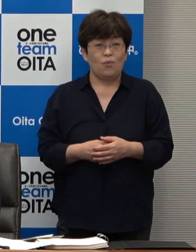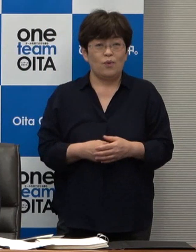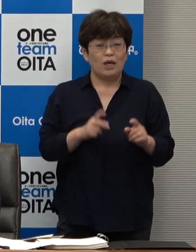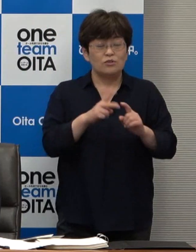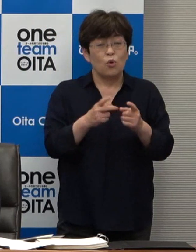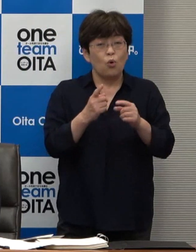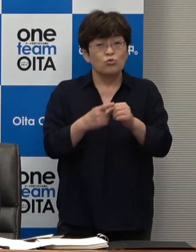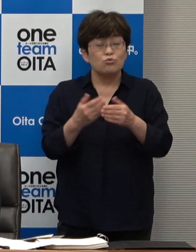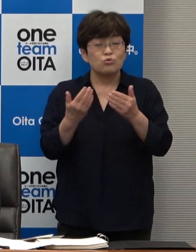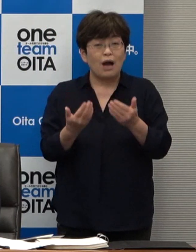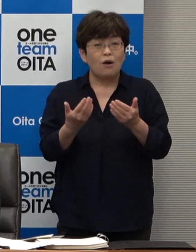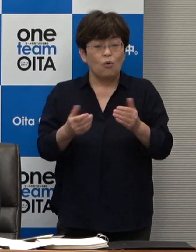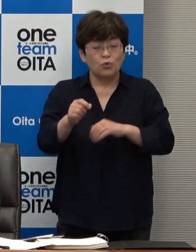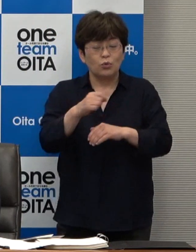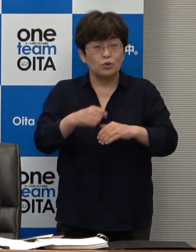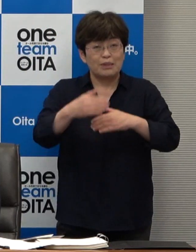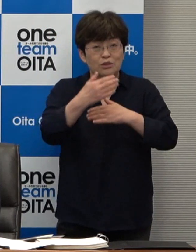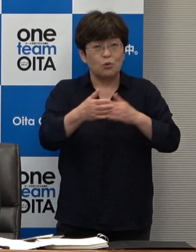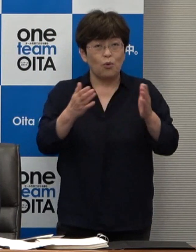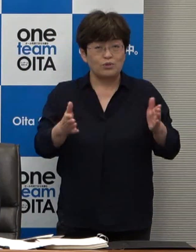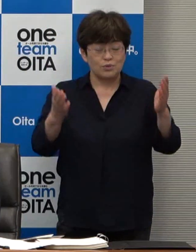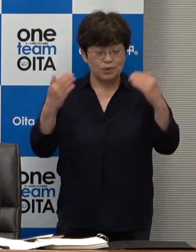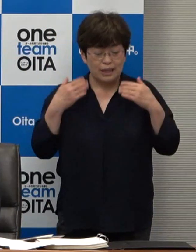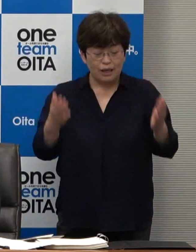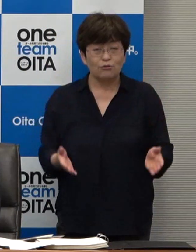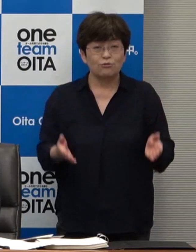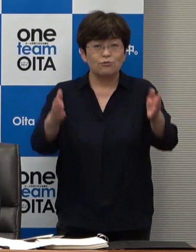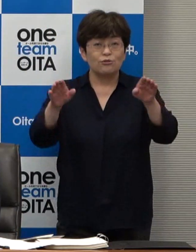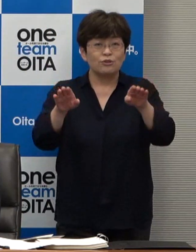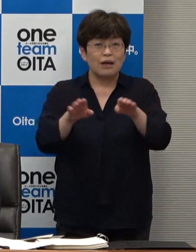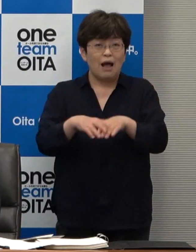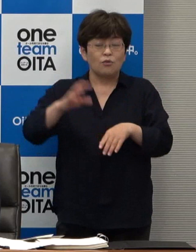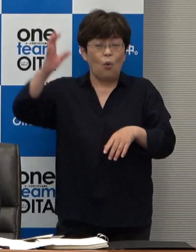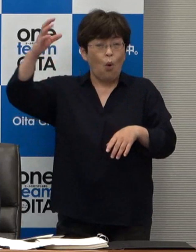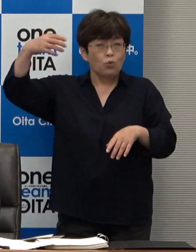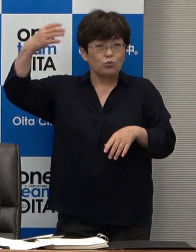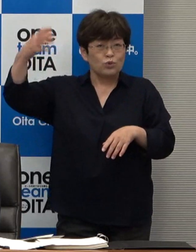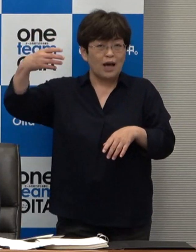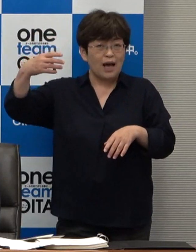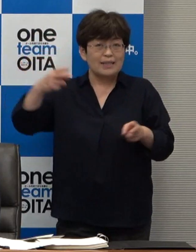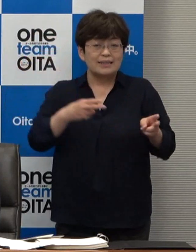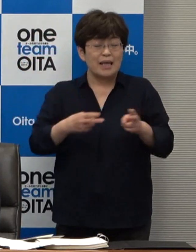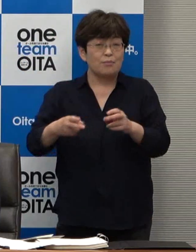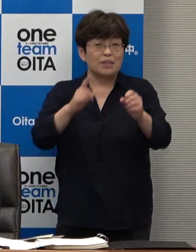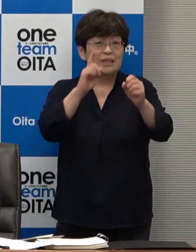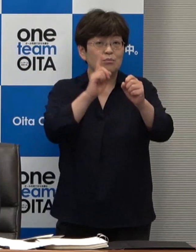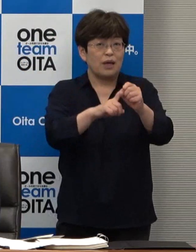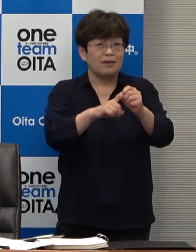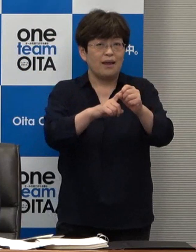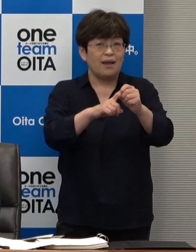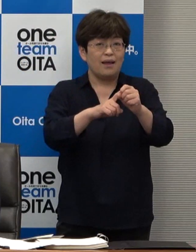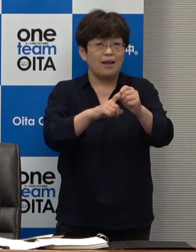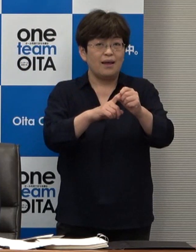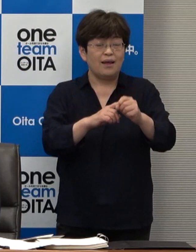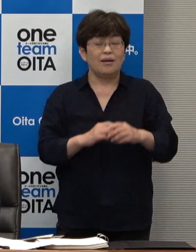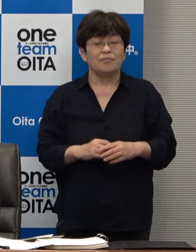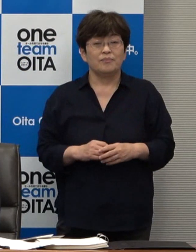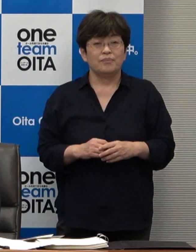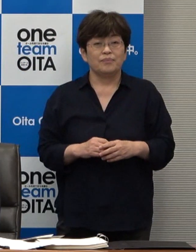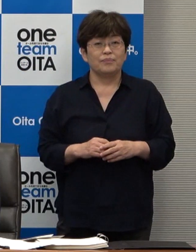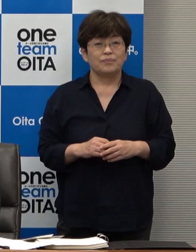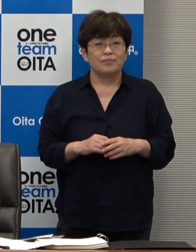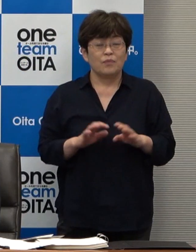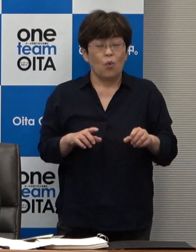学校の特別教室と体育館の空調整備に向けて、本年度は事業手法を検討するため